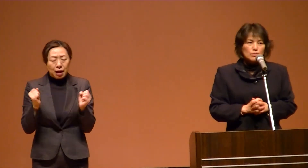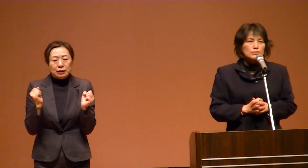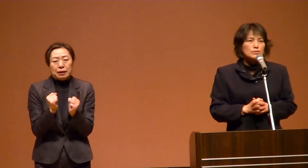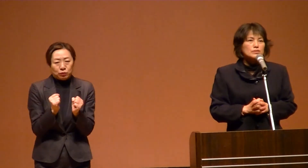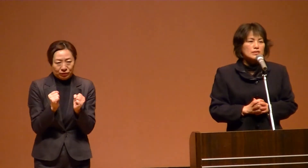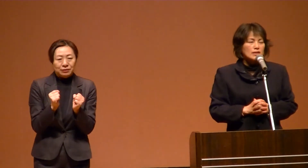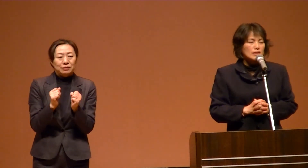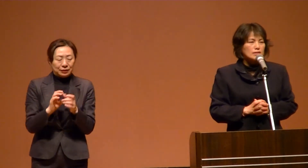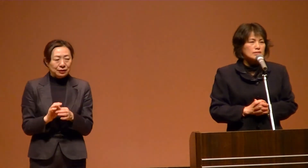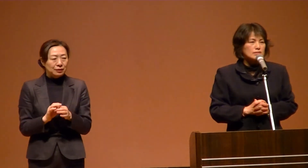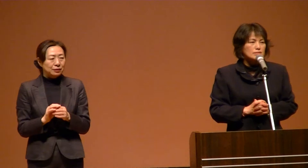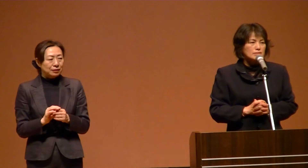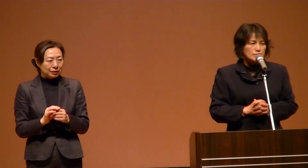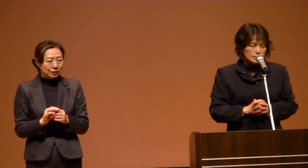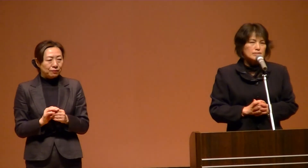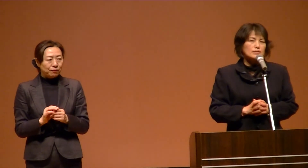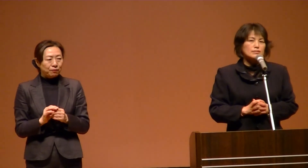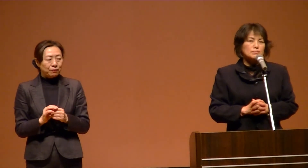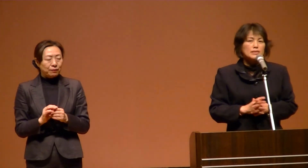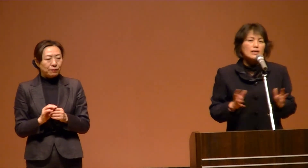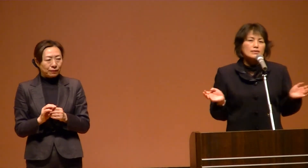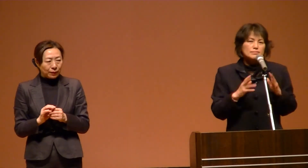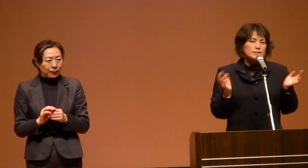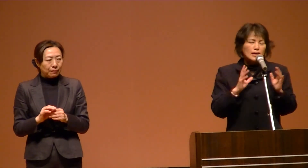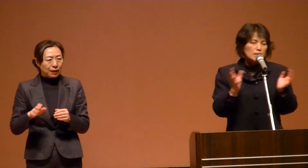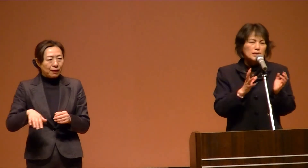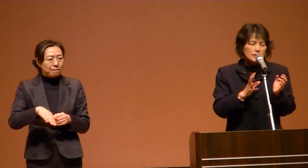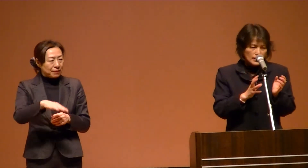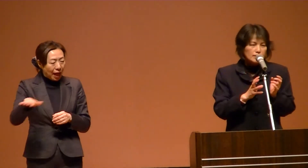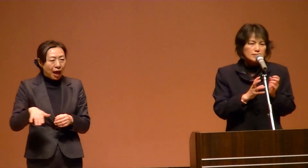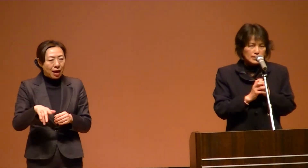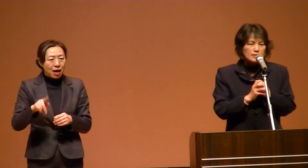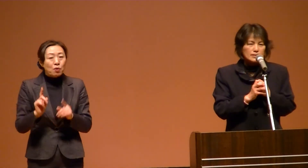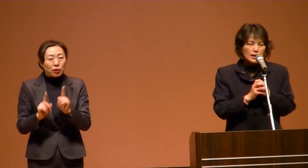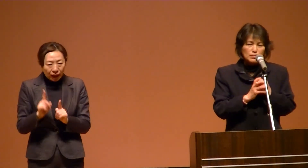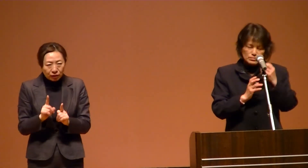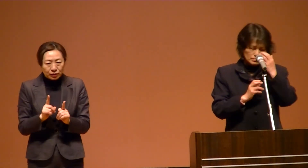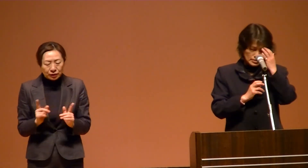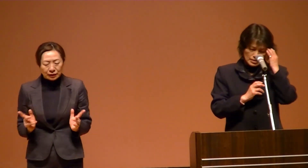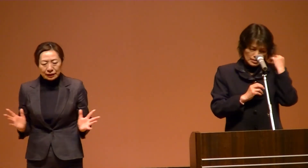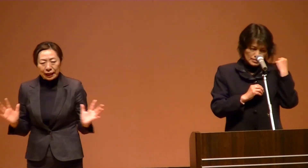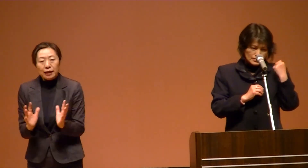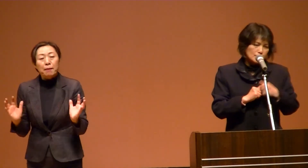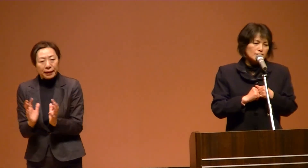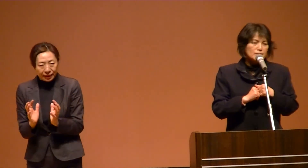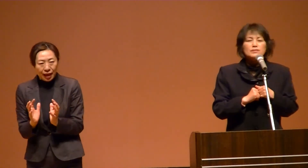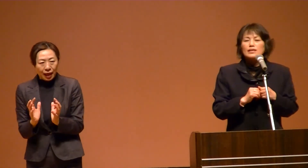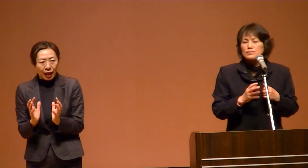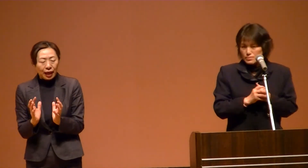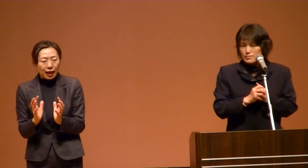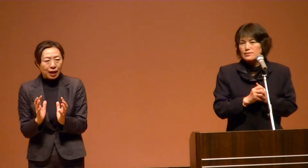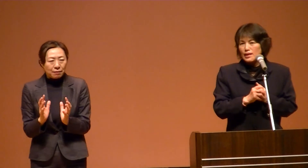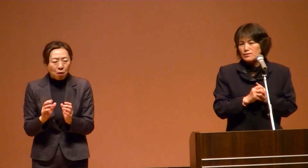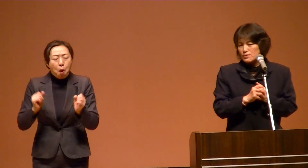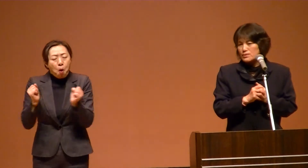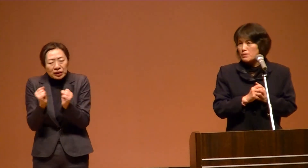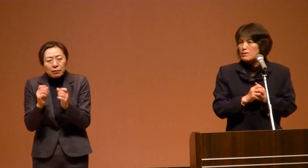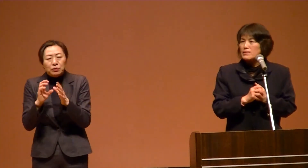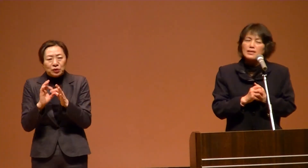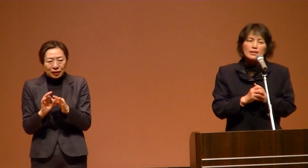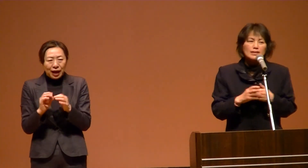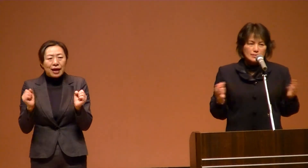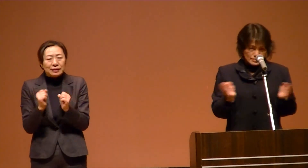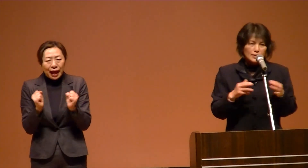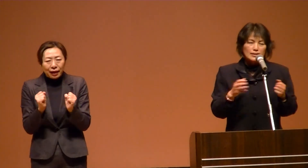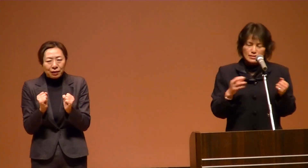だけど、とっさにみんな固まって、体温低くなると体力を奪